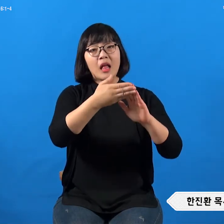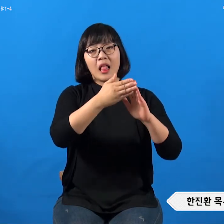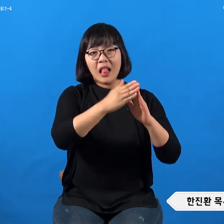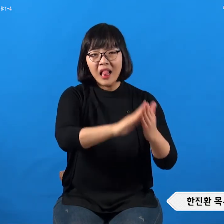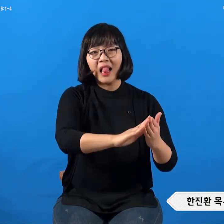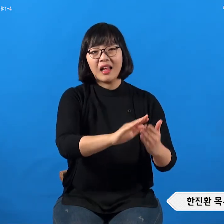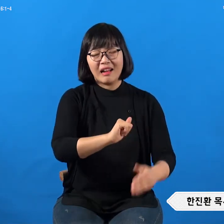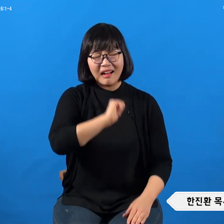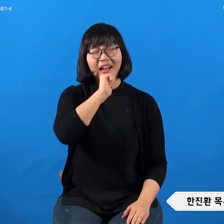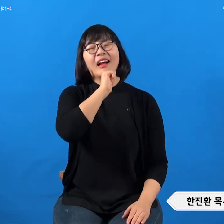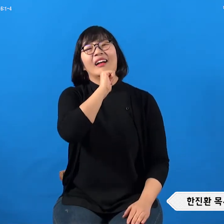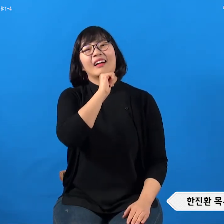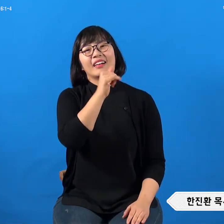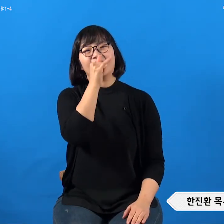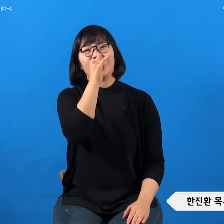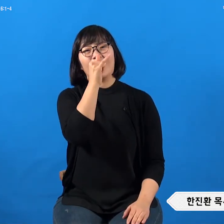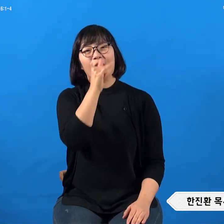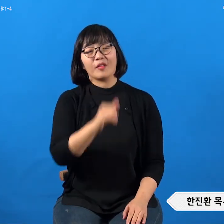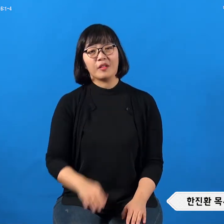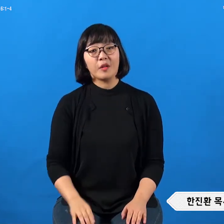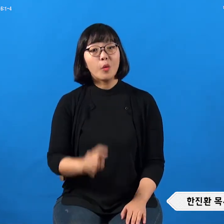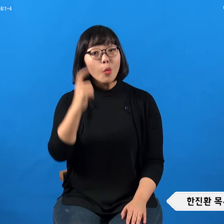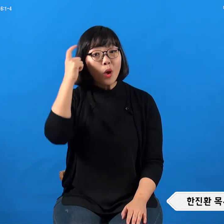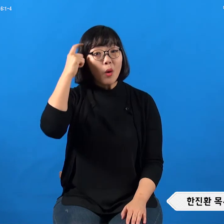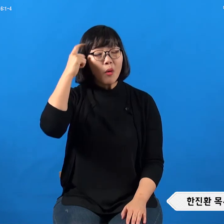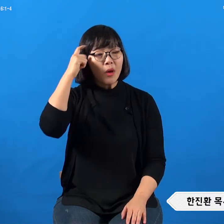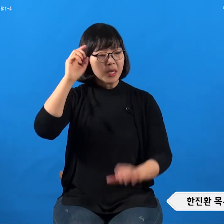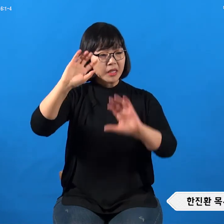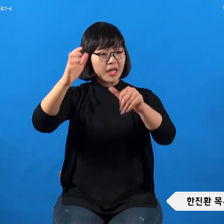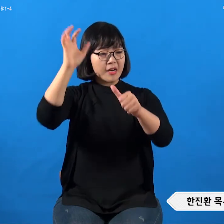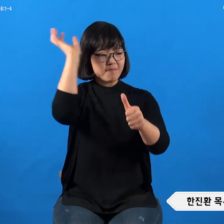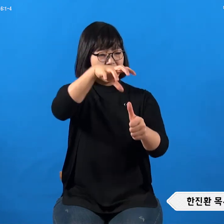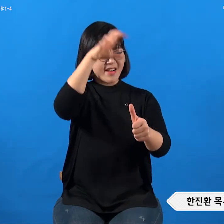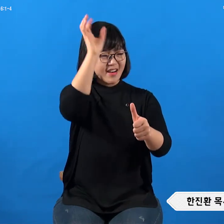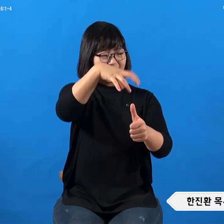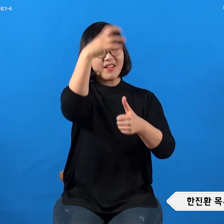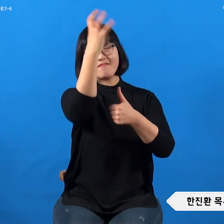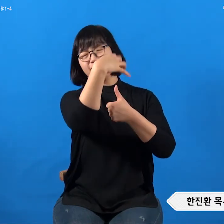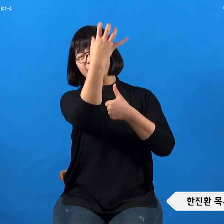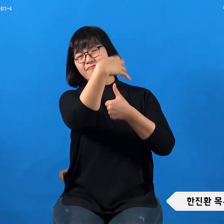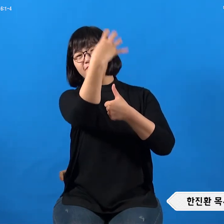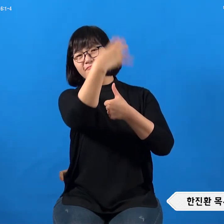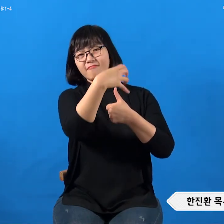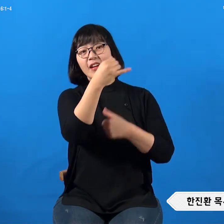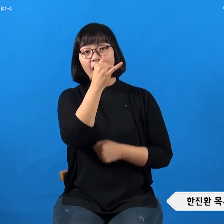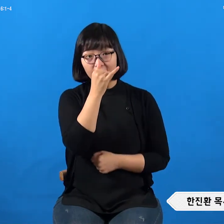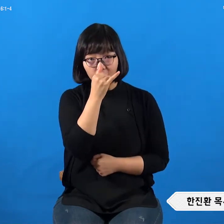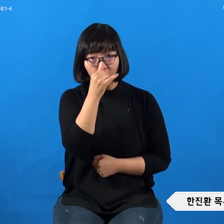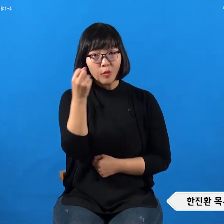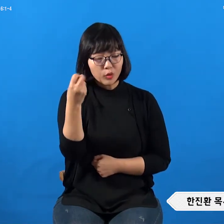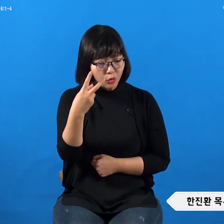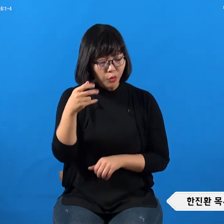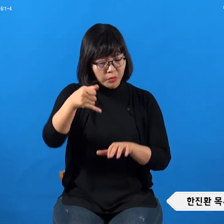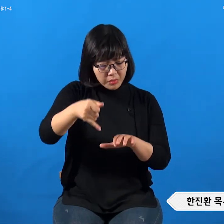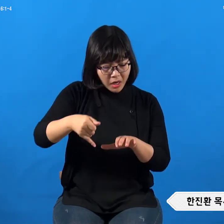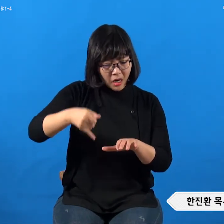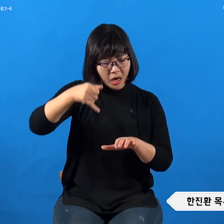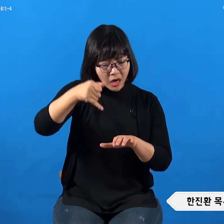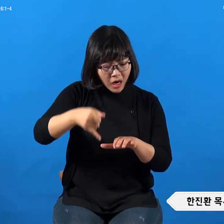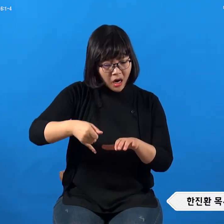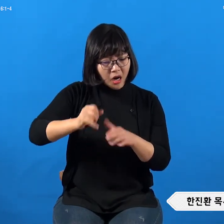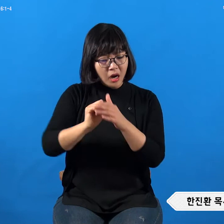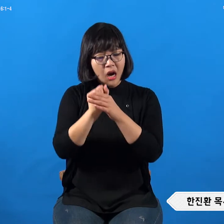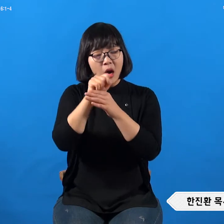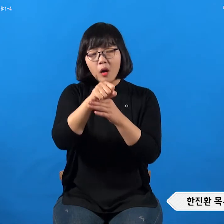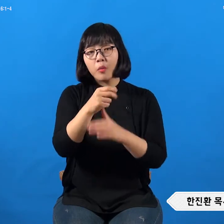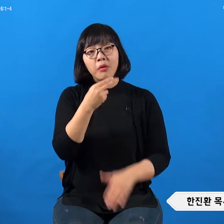있었습니다. 말할 수 없는 핍박 가운데 던져져 있기도 하고, 엎친 데 덮친 격으로 흉년을